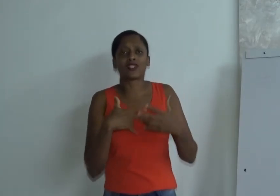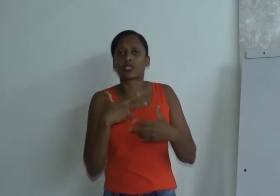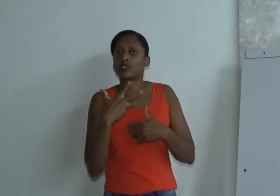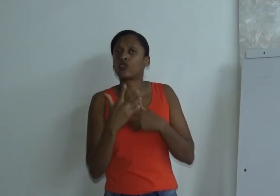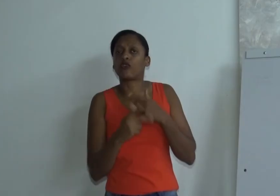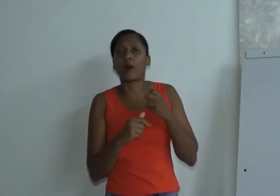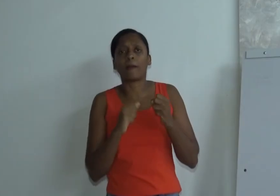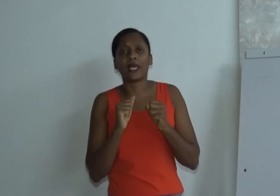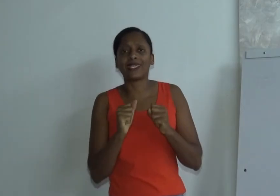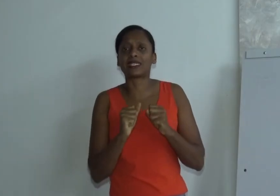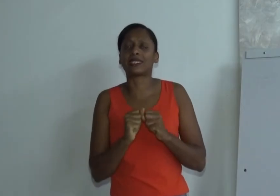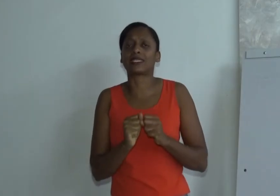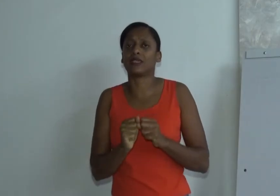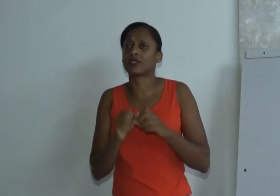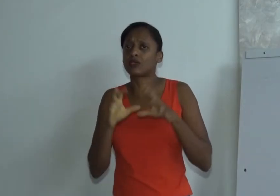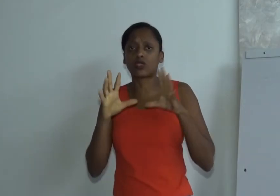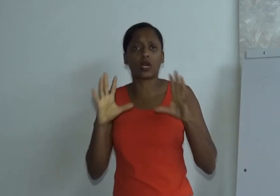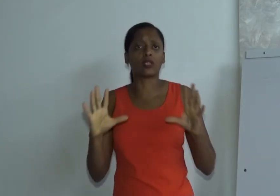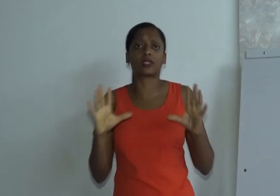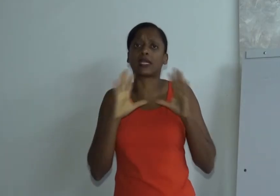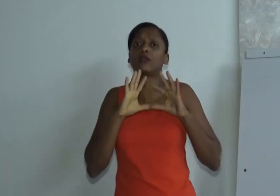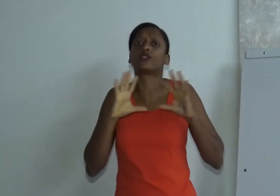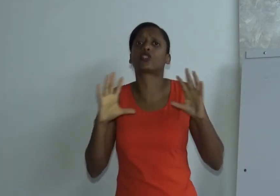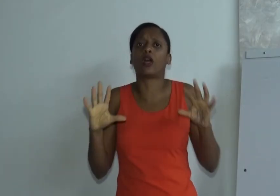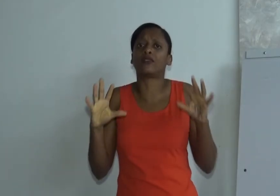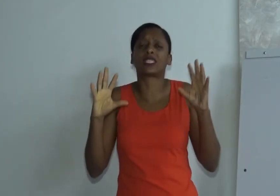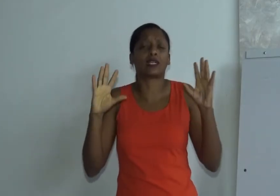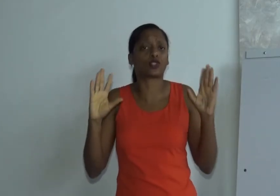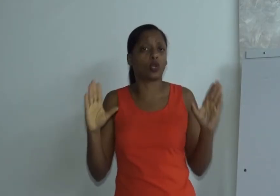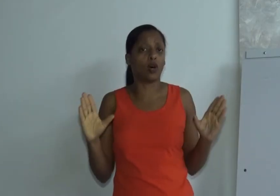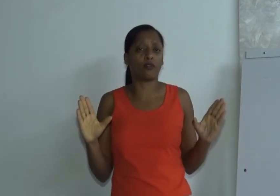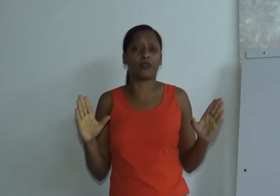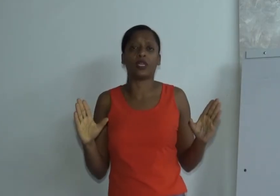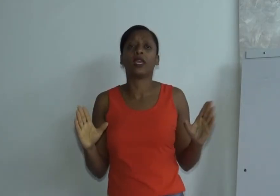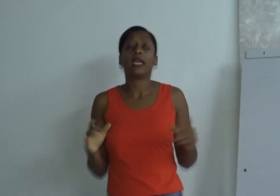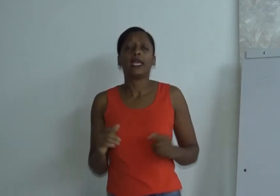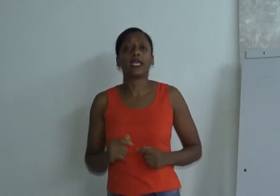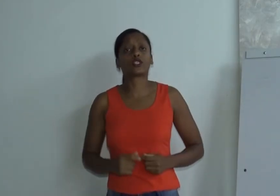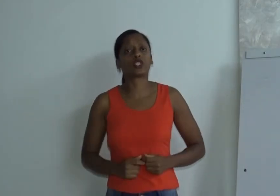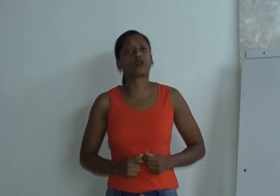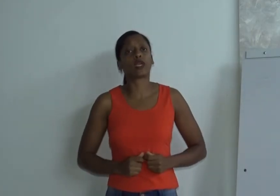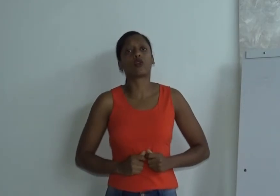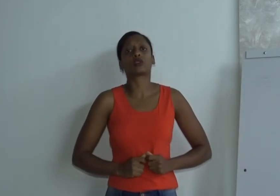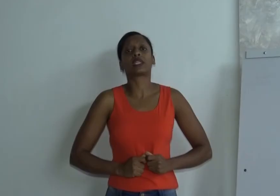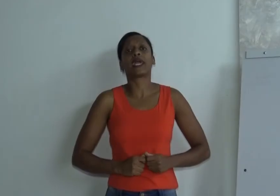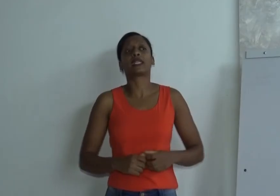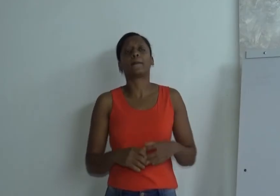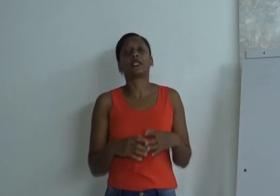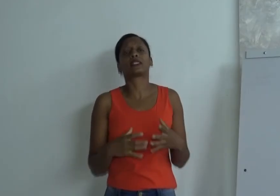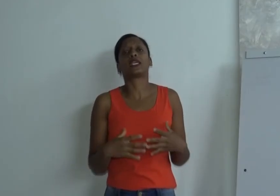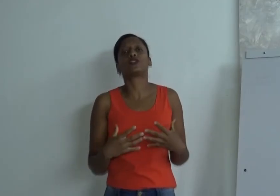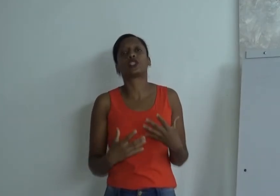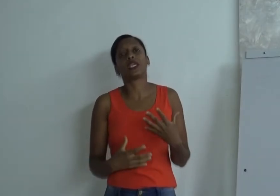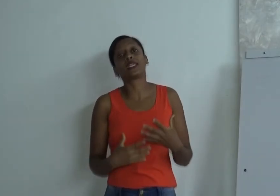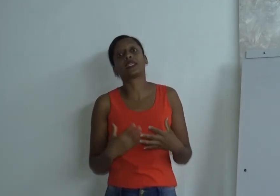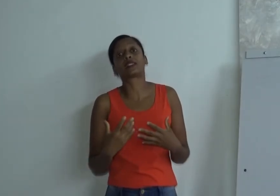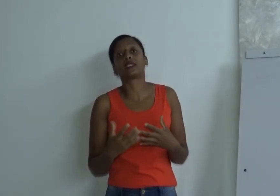assim de forma bem excessiva. São só células jovens, está jovem. E a gente vai encontrar ela presente em